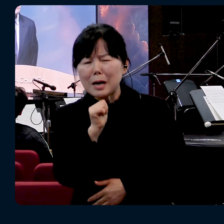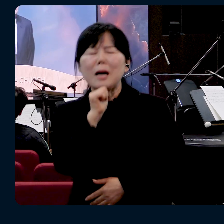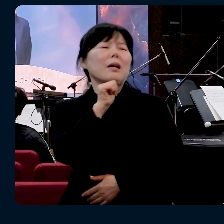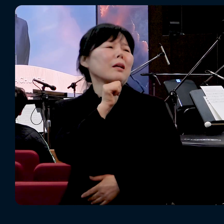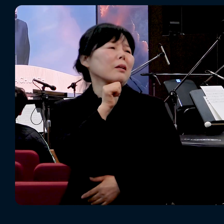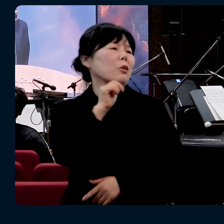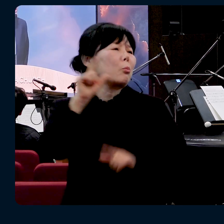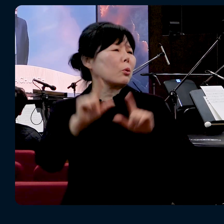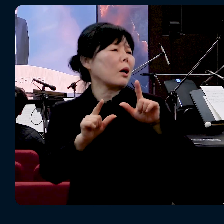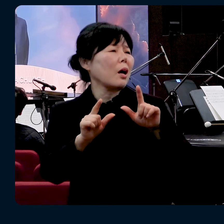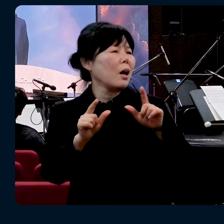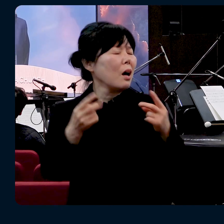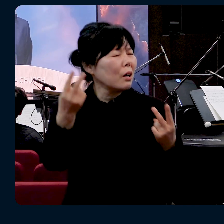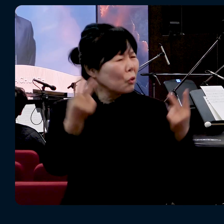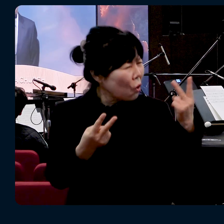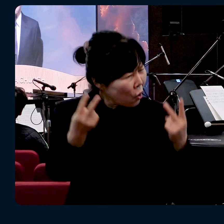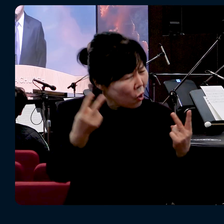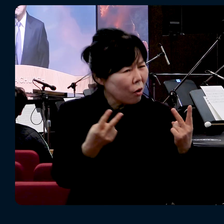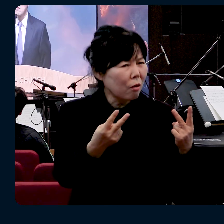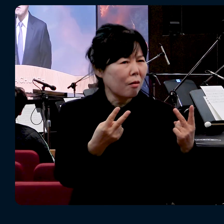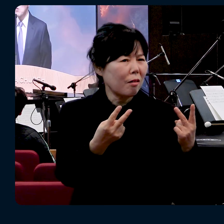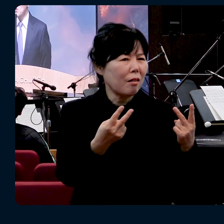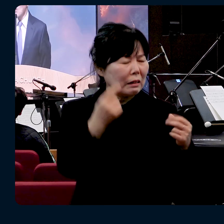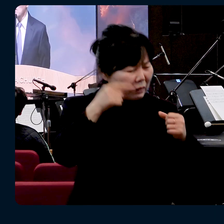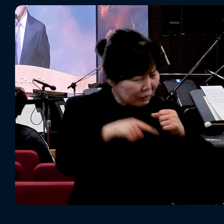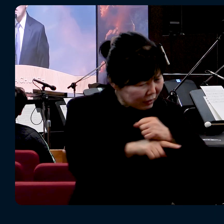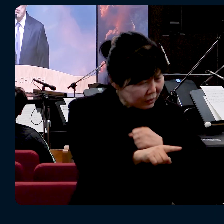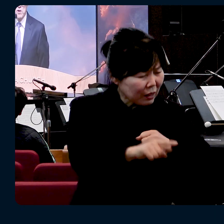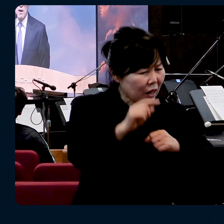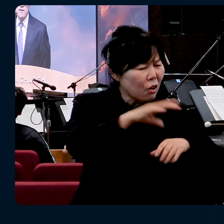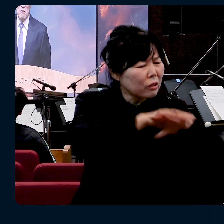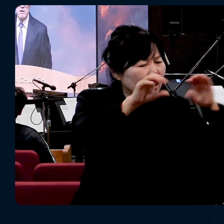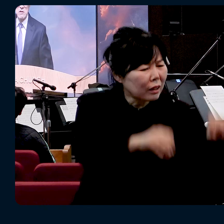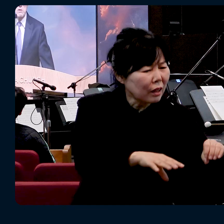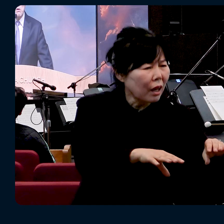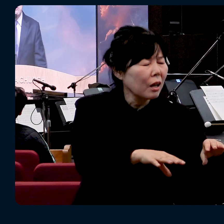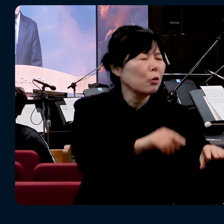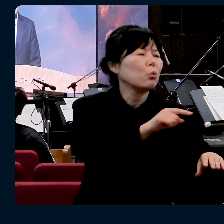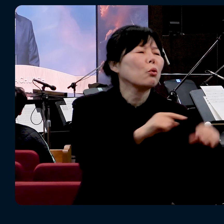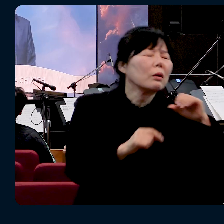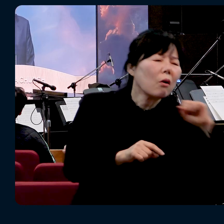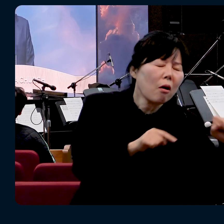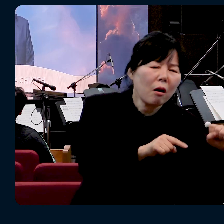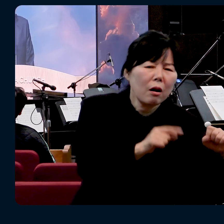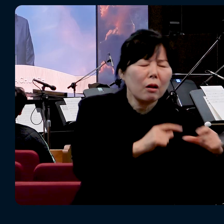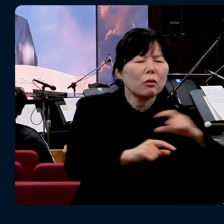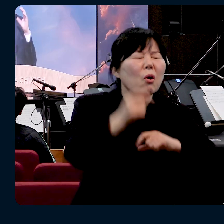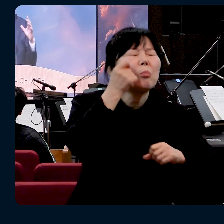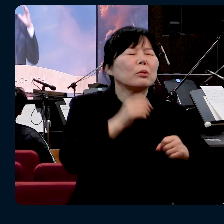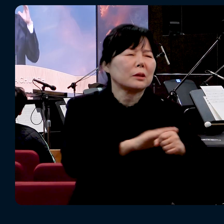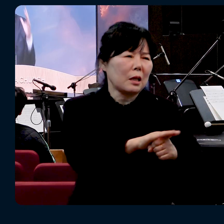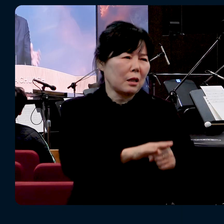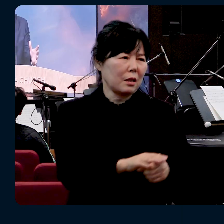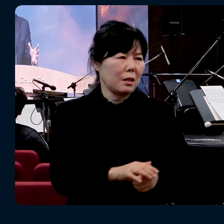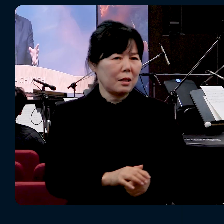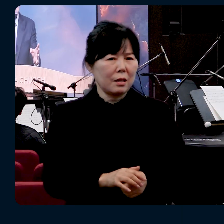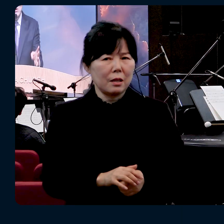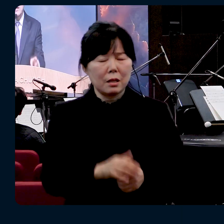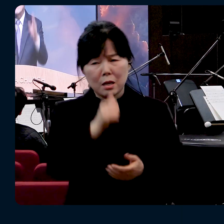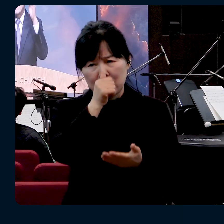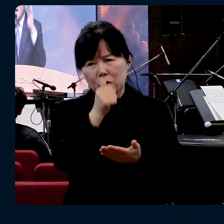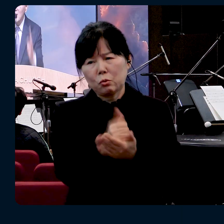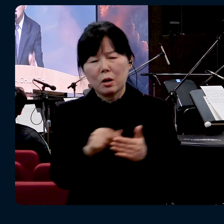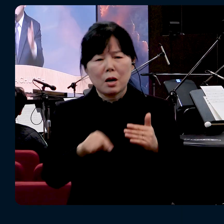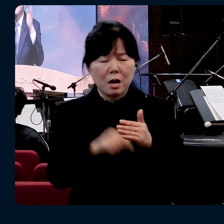가난보다도 더 그래요. 질병보다 더 그렇습니다. 뜻을 허탄한 데 두고 살아간다고 하는 것은요, 그 인생이